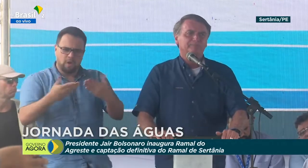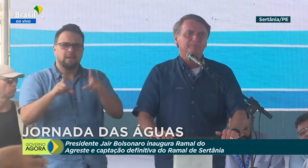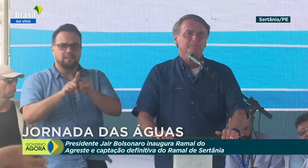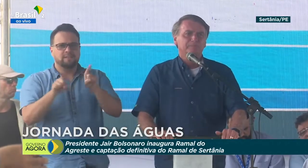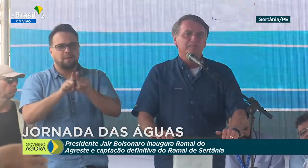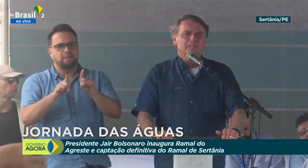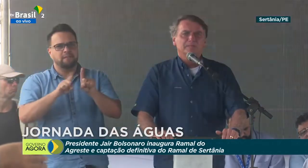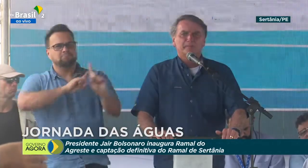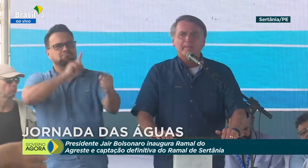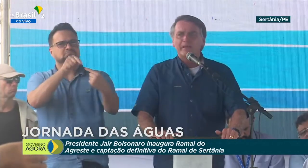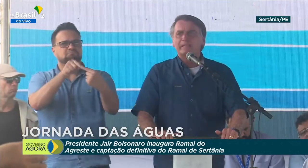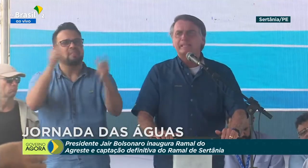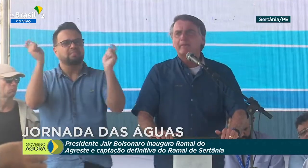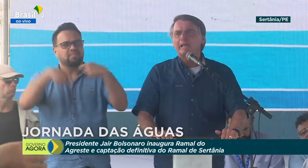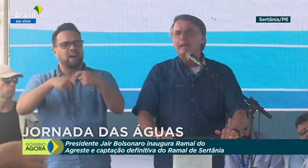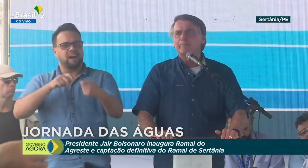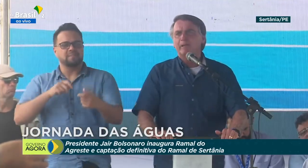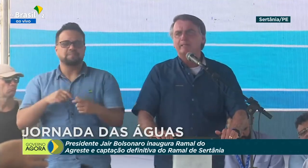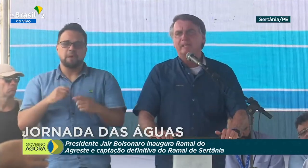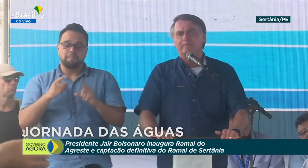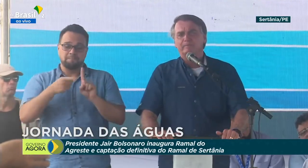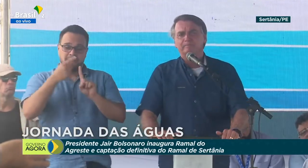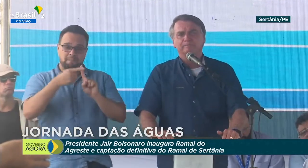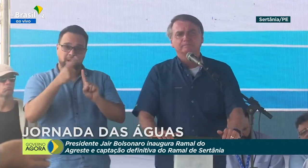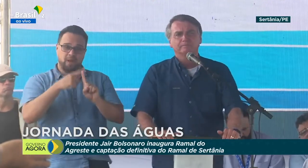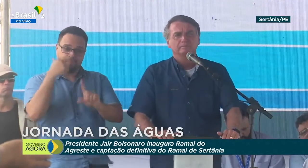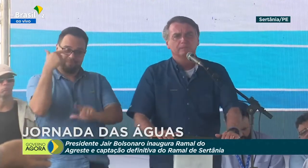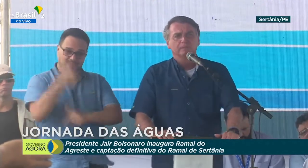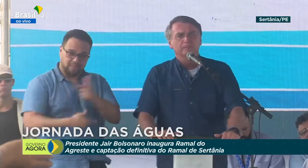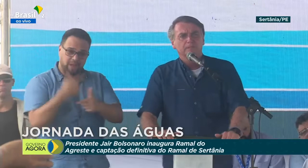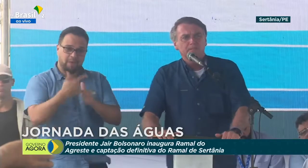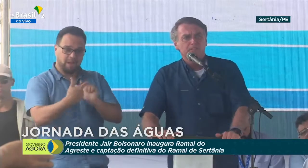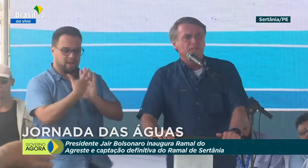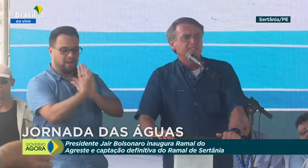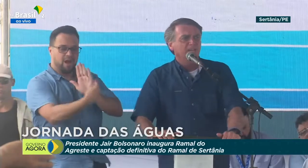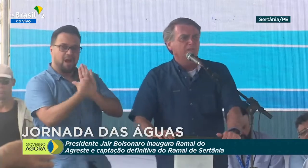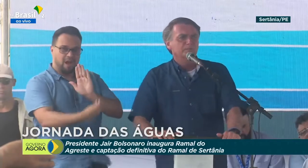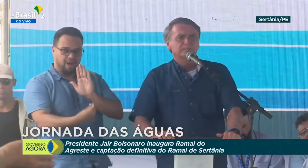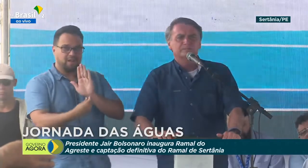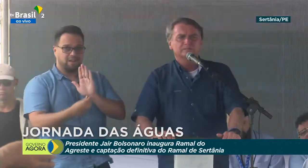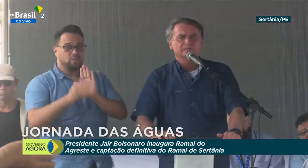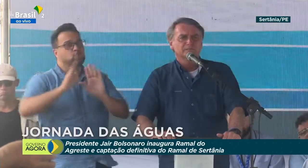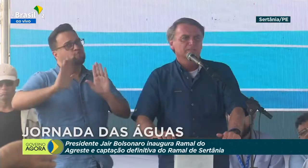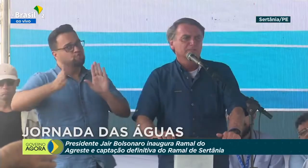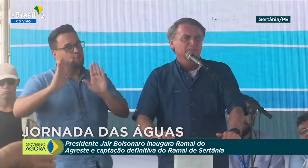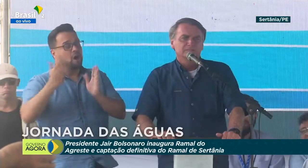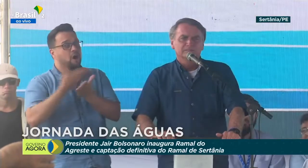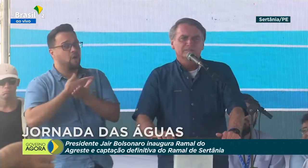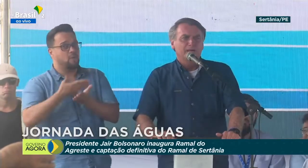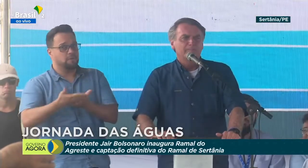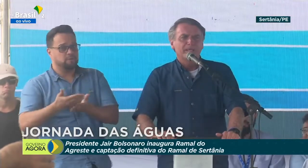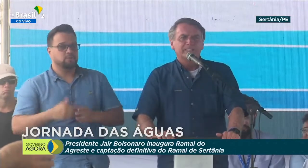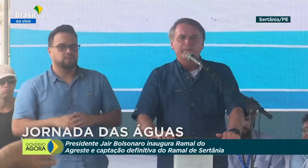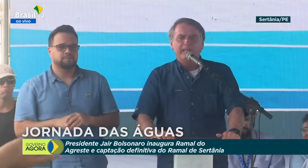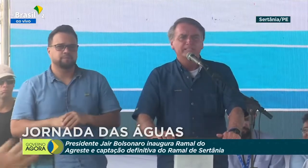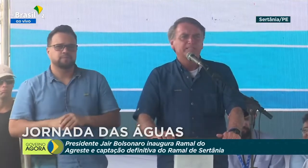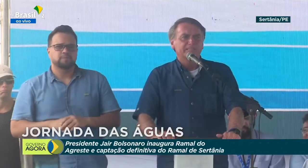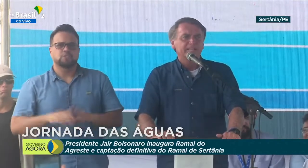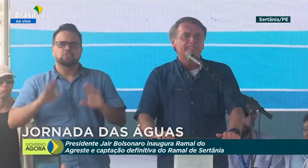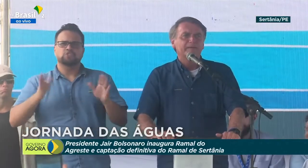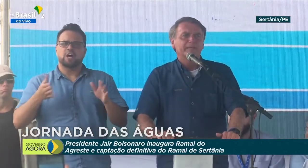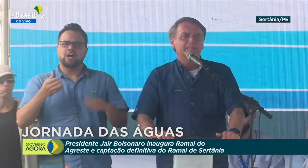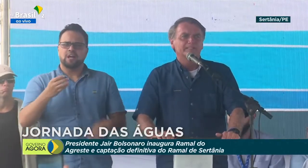chegar. Primeiro é trabalhar pelo exemplo. Já estamos há